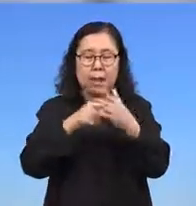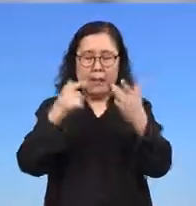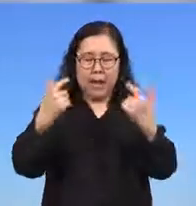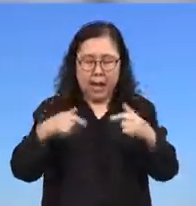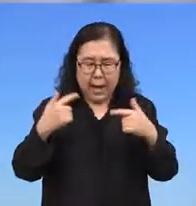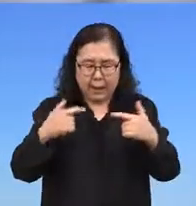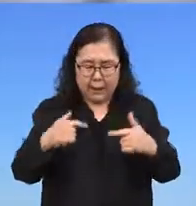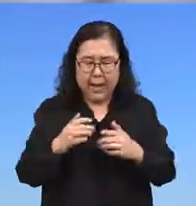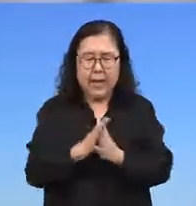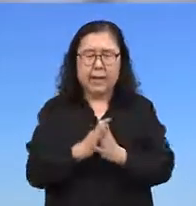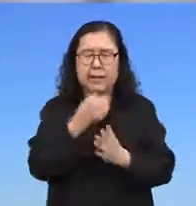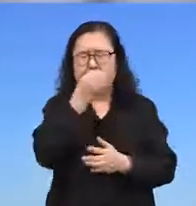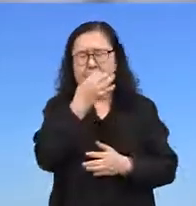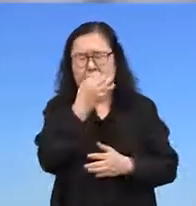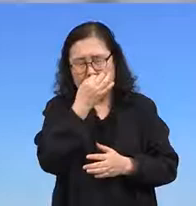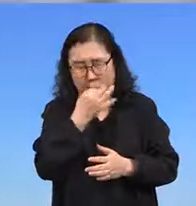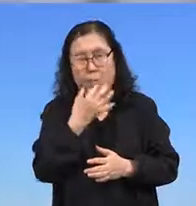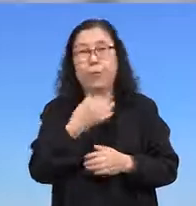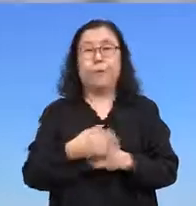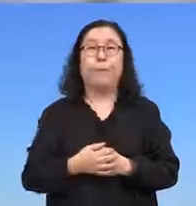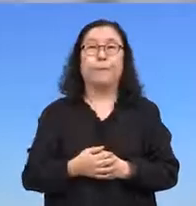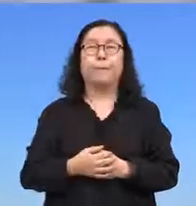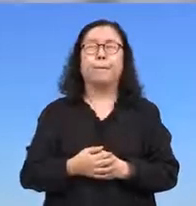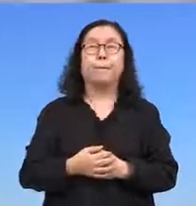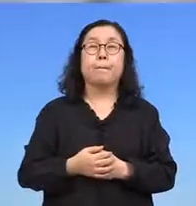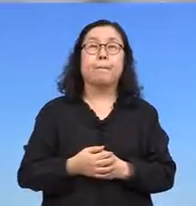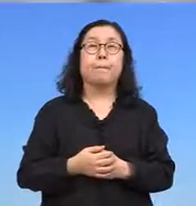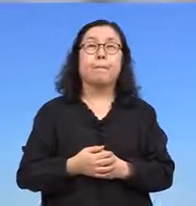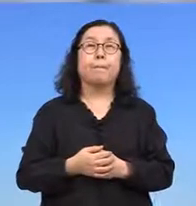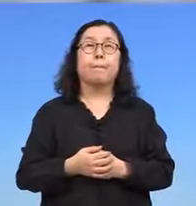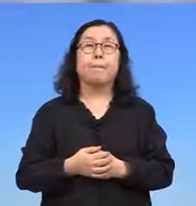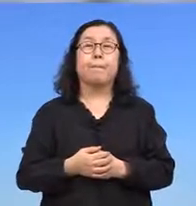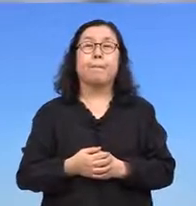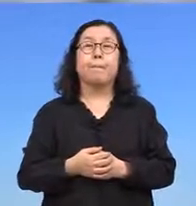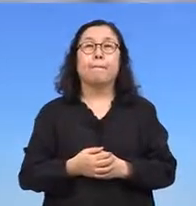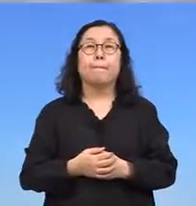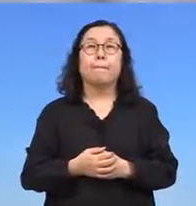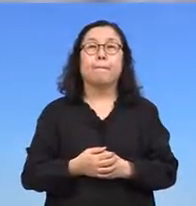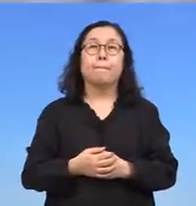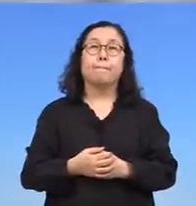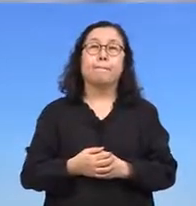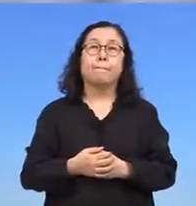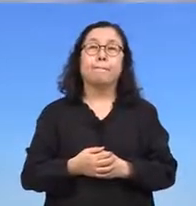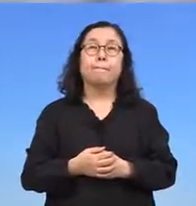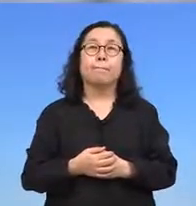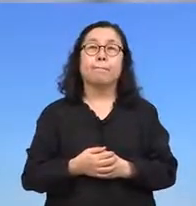비장하고 힘들고 복잡해지죠. 그런데 여러분,